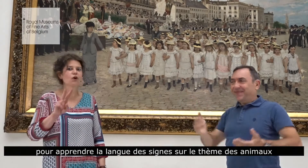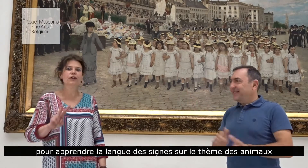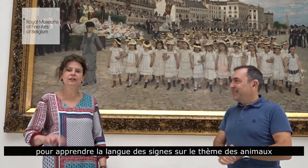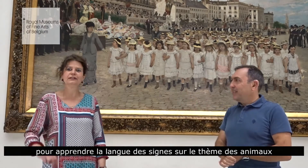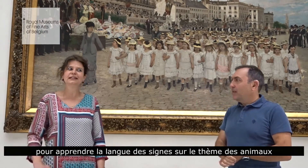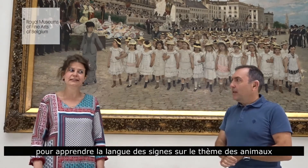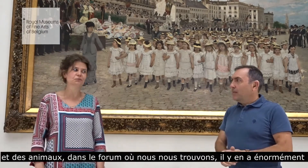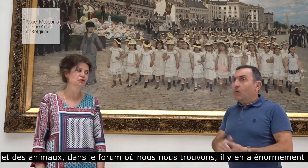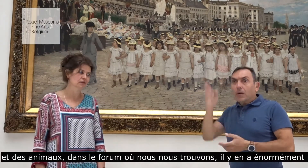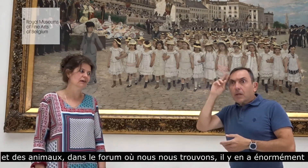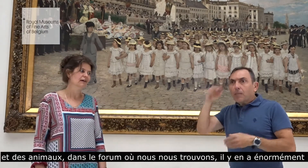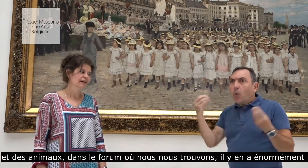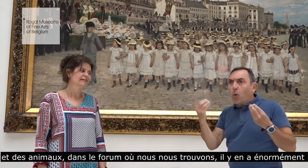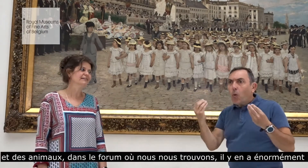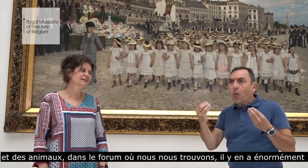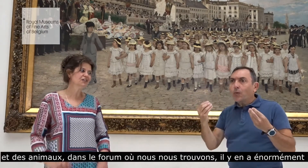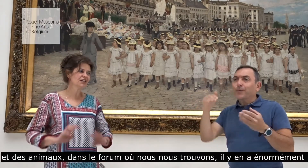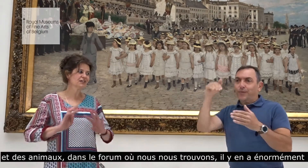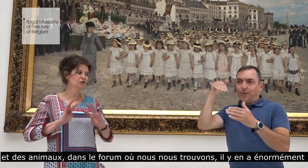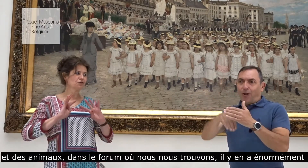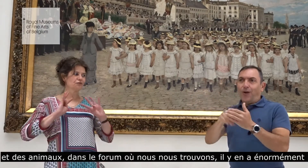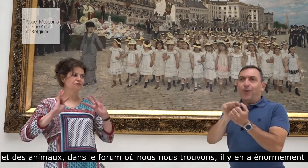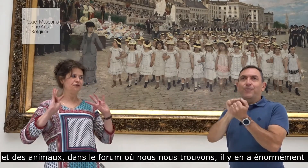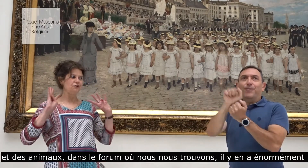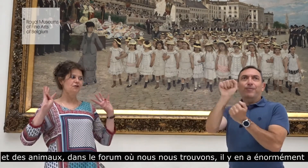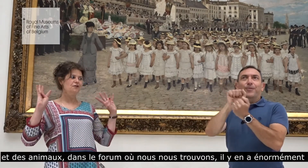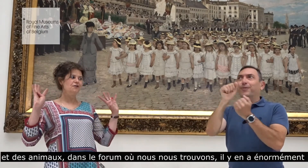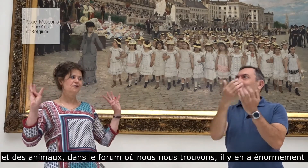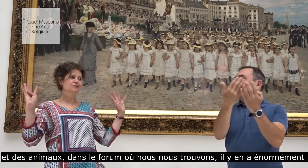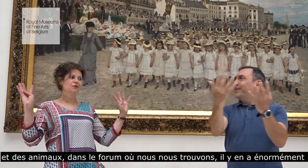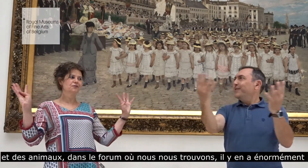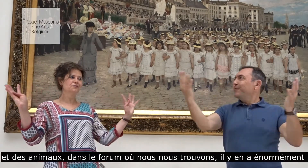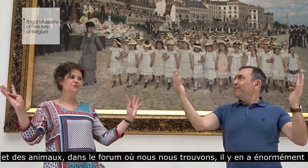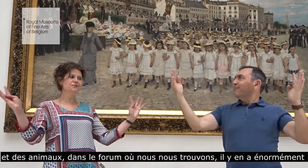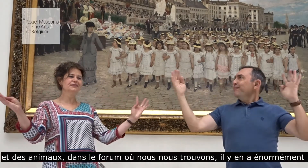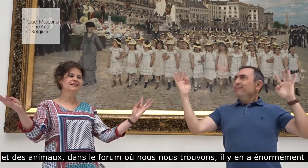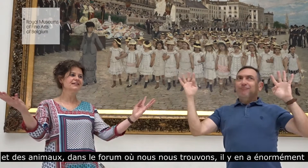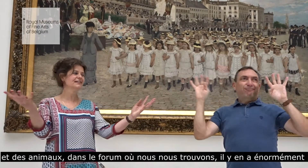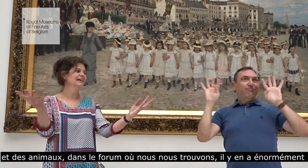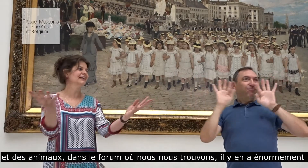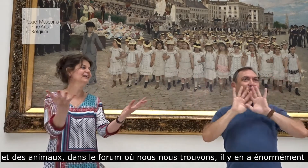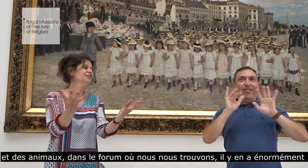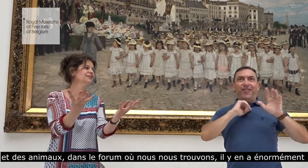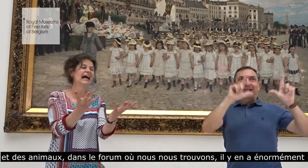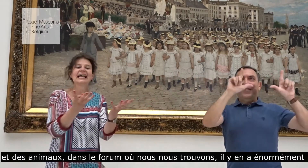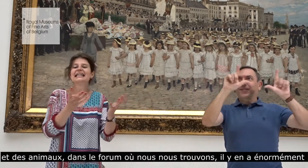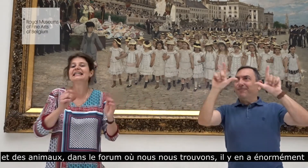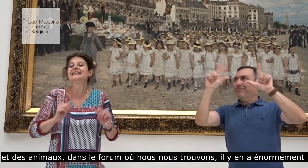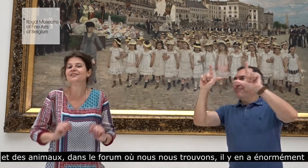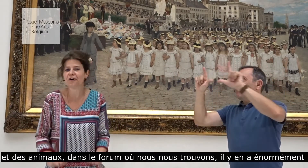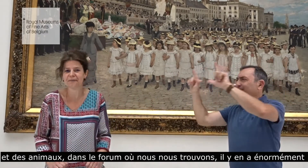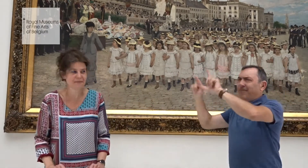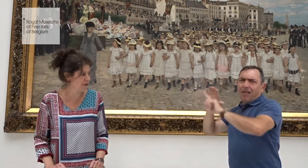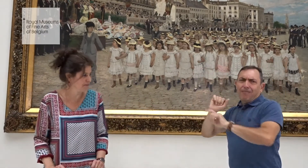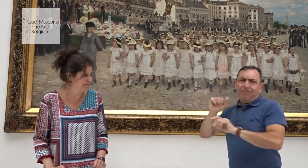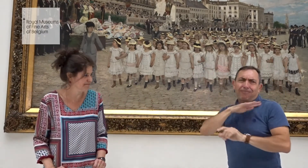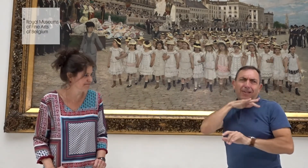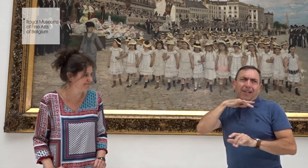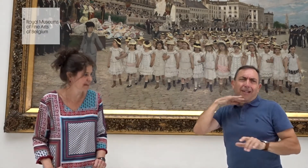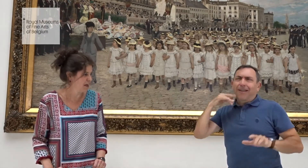Et des animaux. Déjà dans le forum, dans le musée, il y en a énormément.